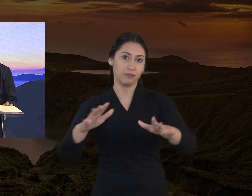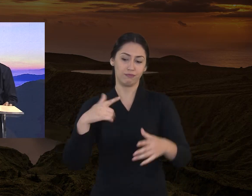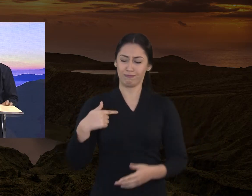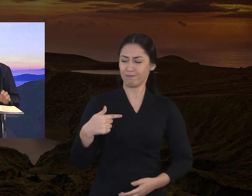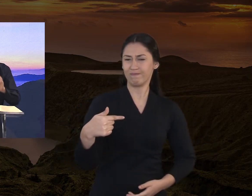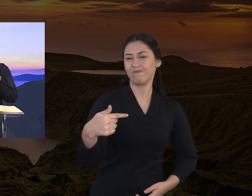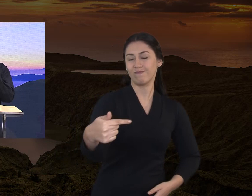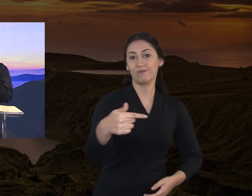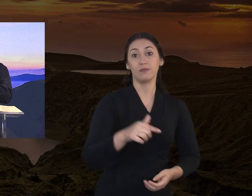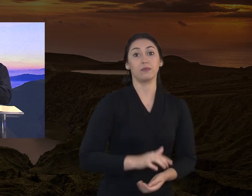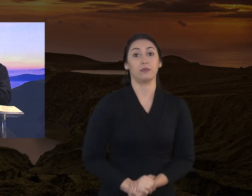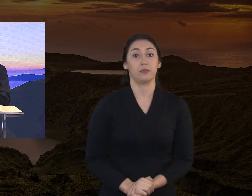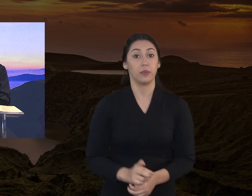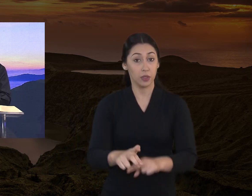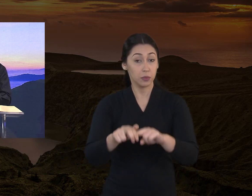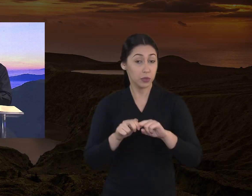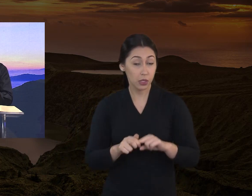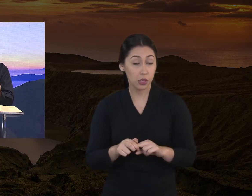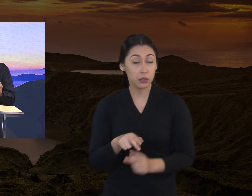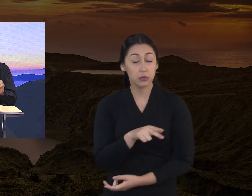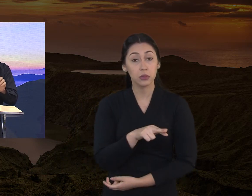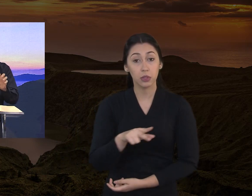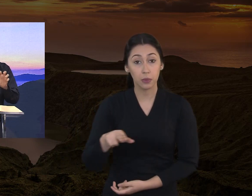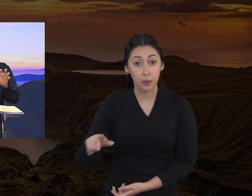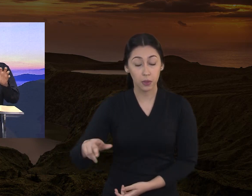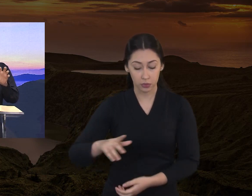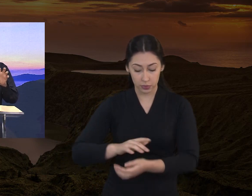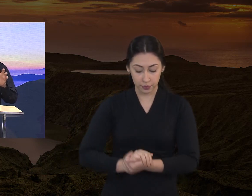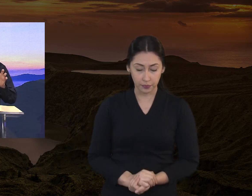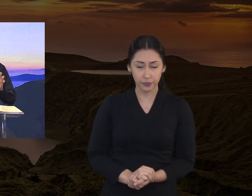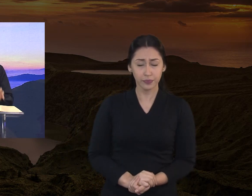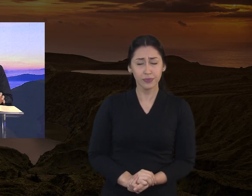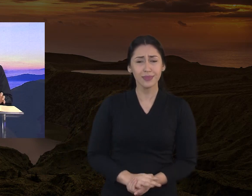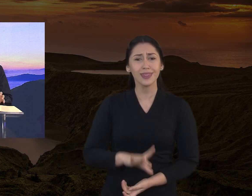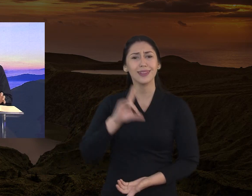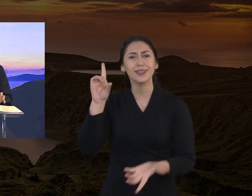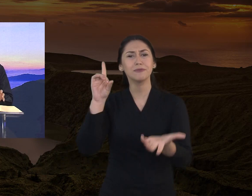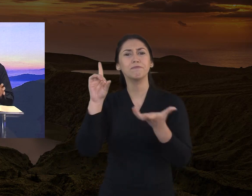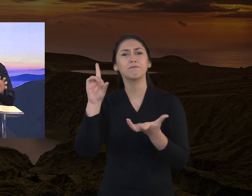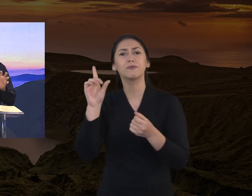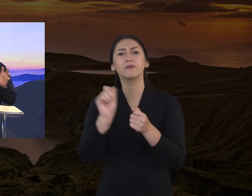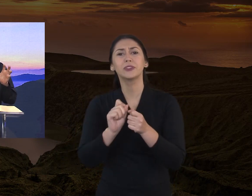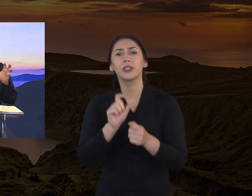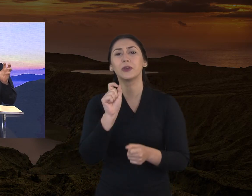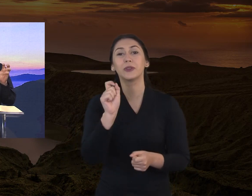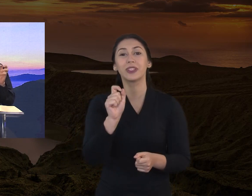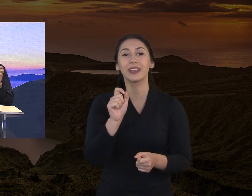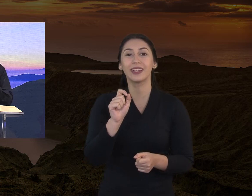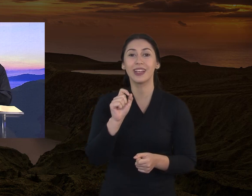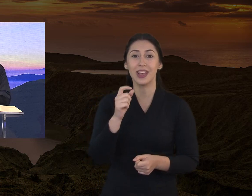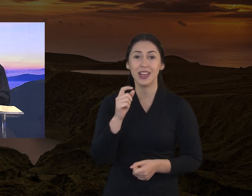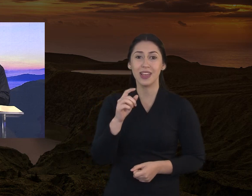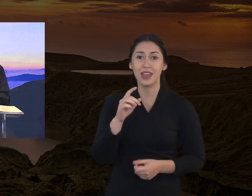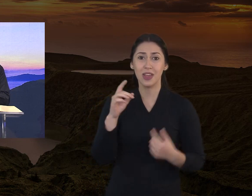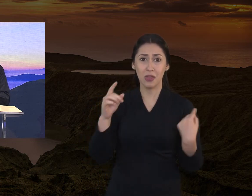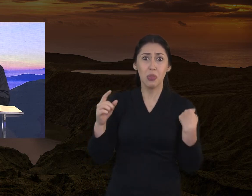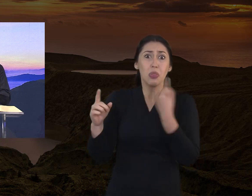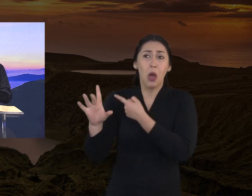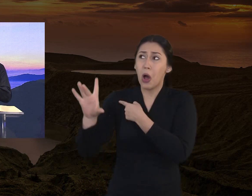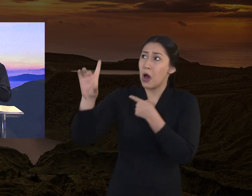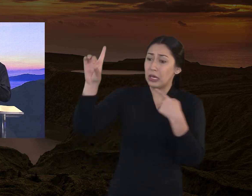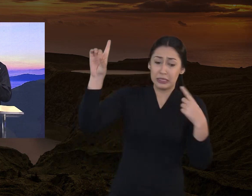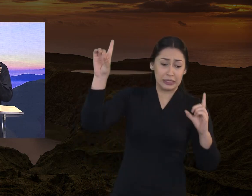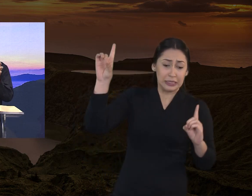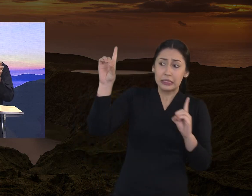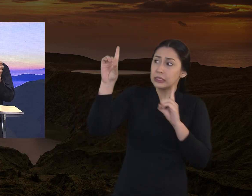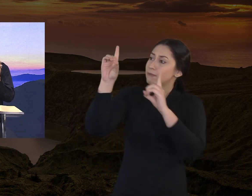terra. Portanto, queridos irmãos, o que Deus quer fazer é nos reconectar. O que